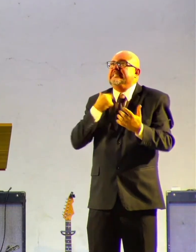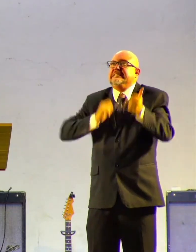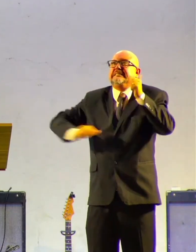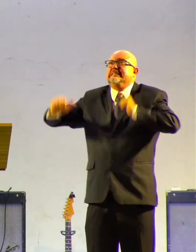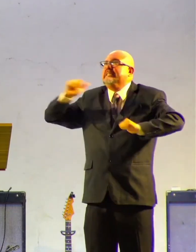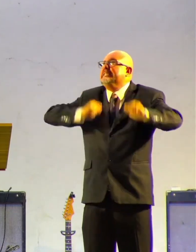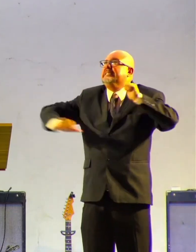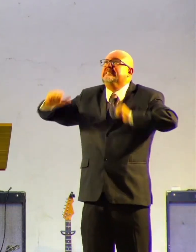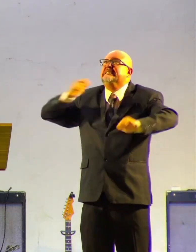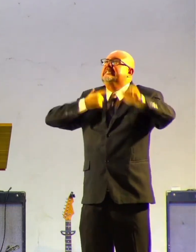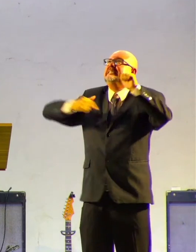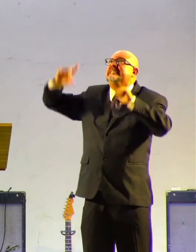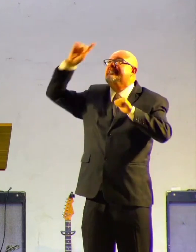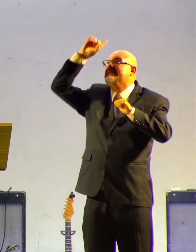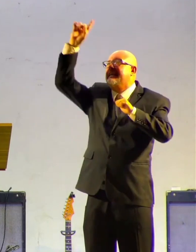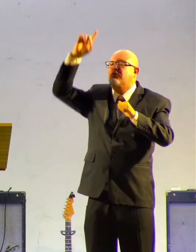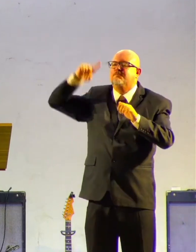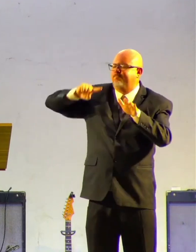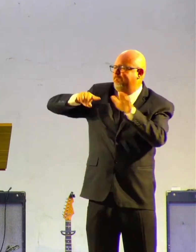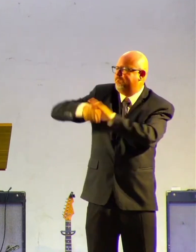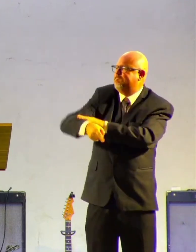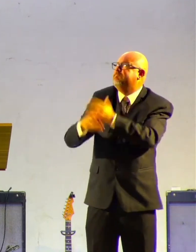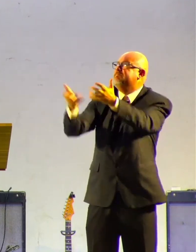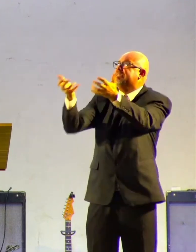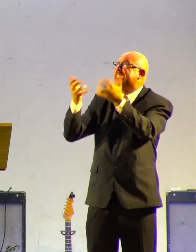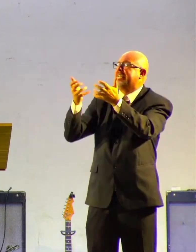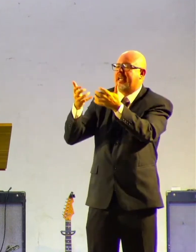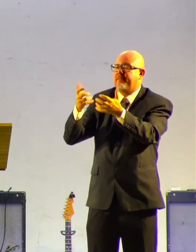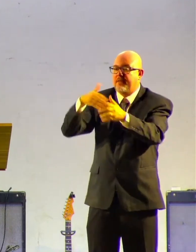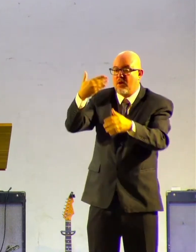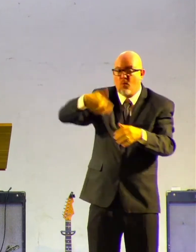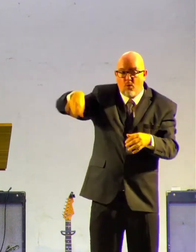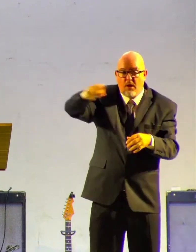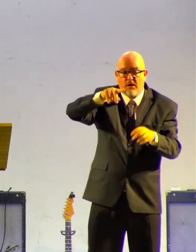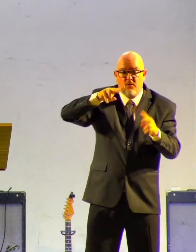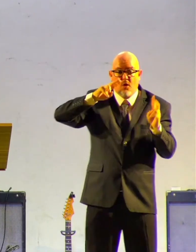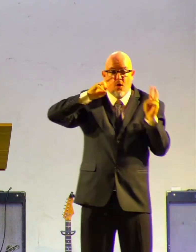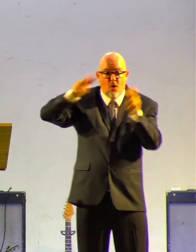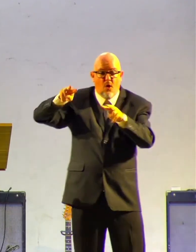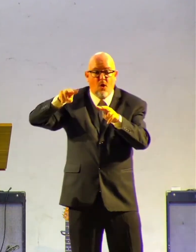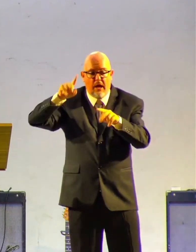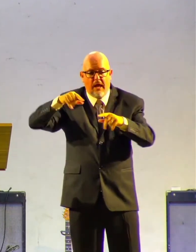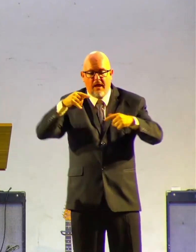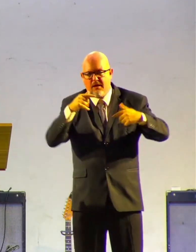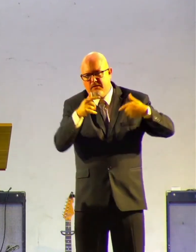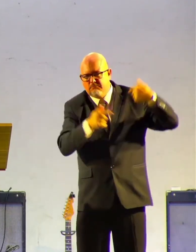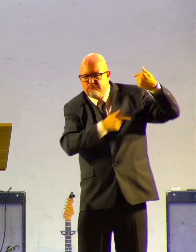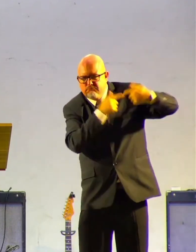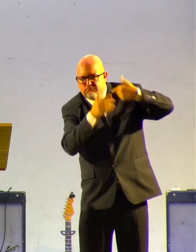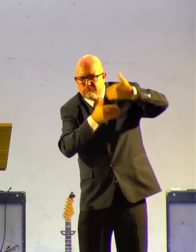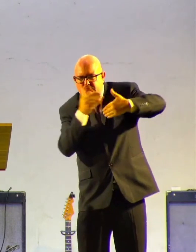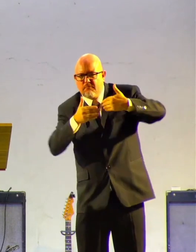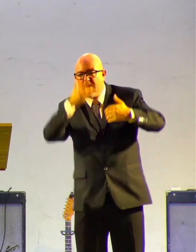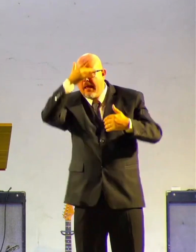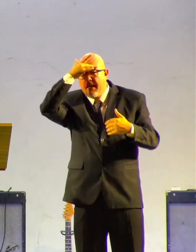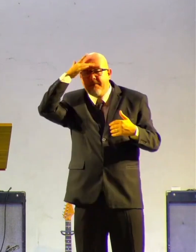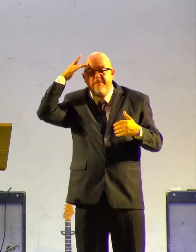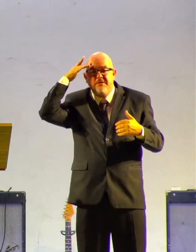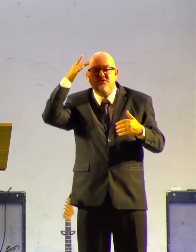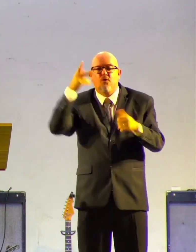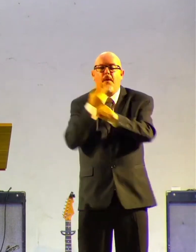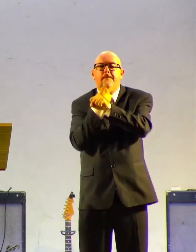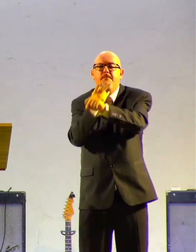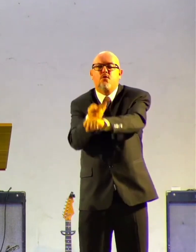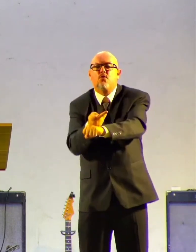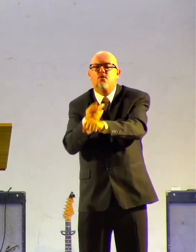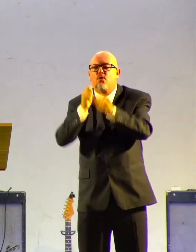desesperadamente desejando Deus. E quando você olha para a nossa geração, as pessoas estão correndo atrás